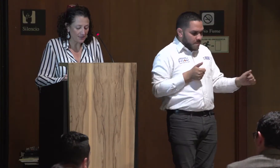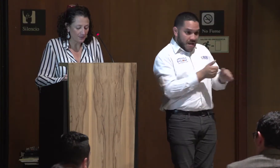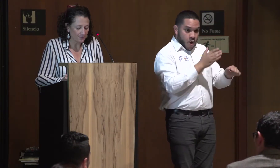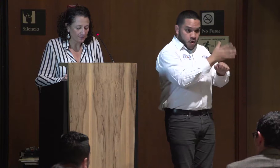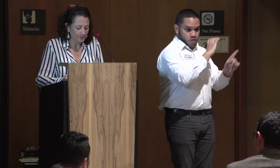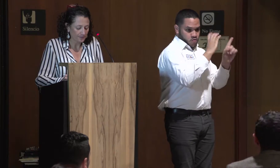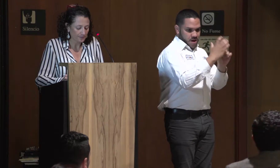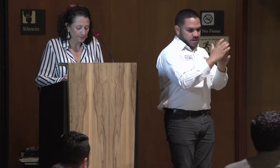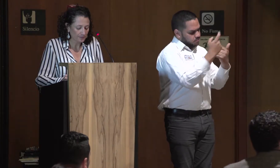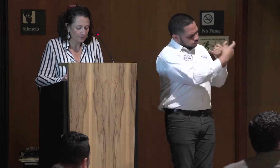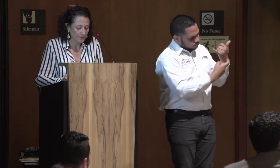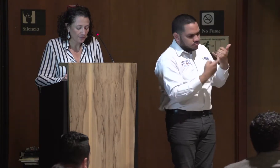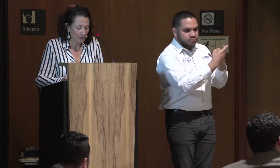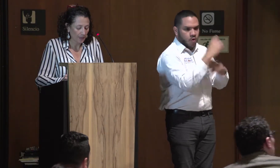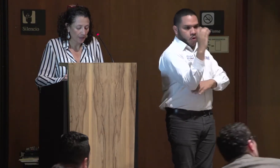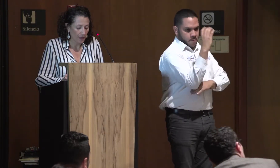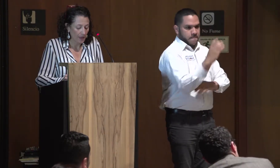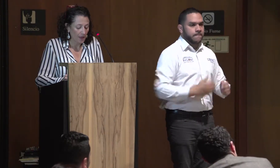el país.